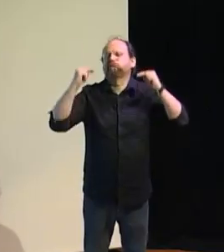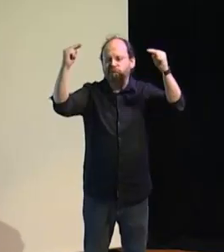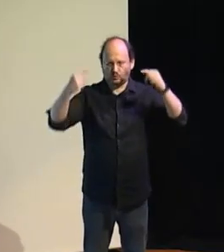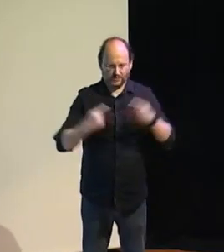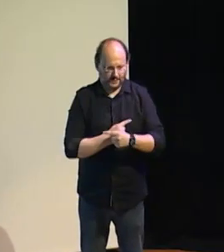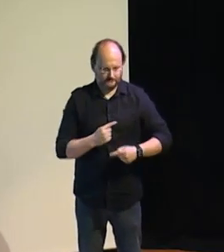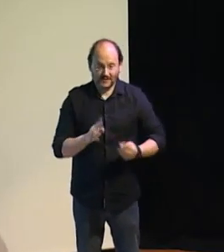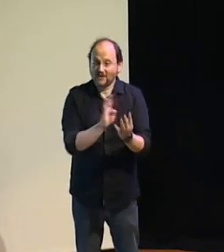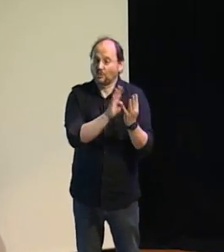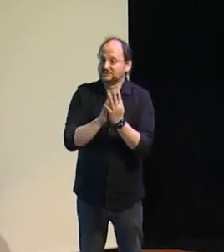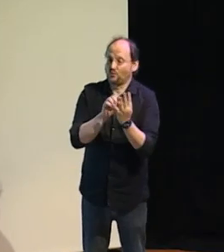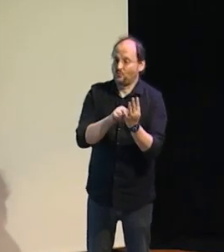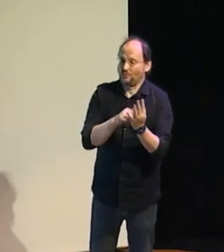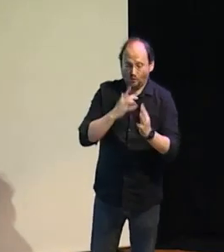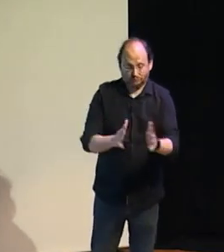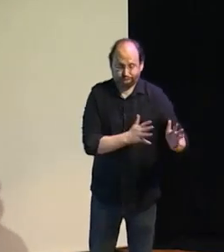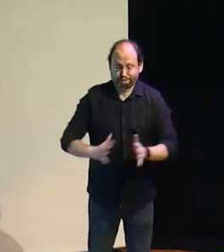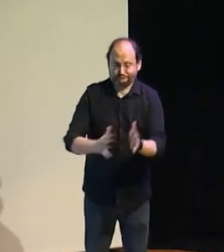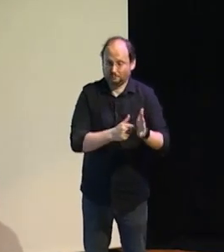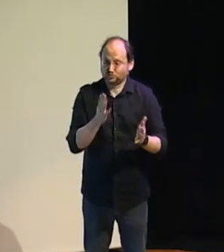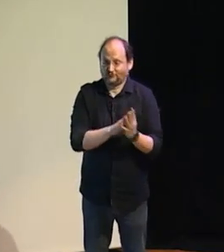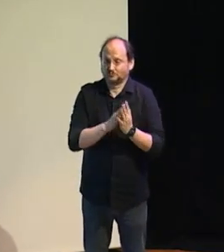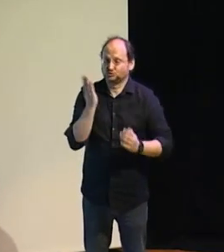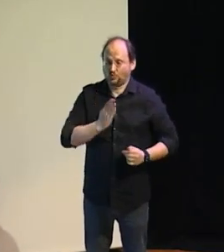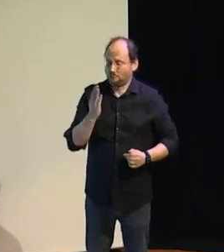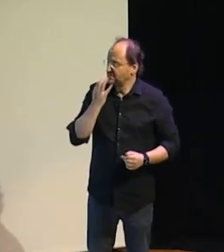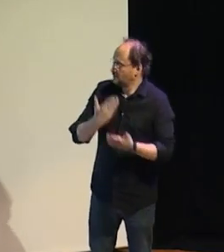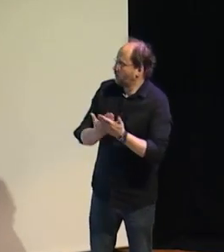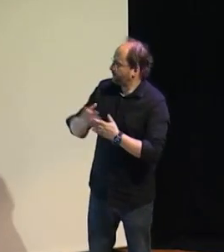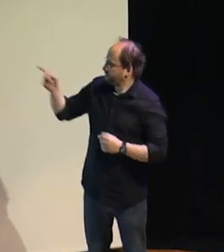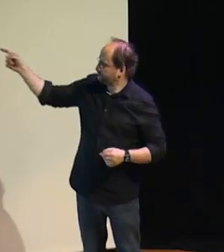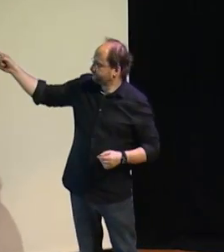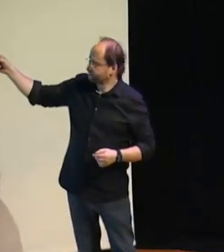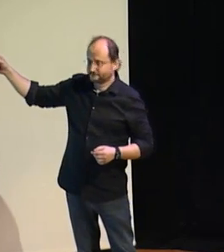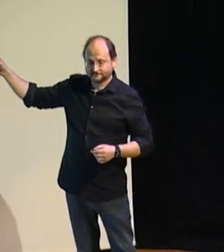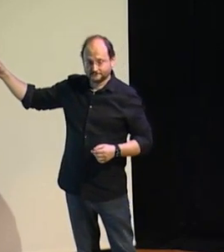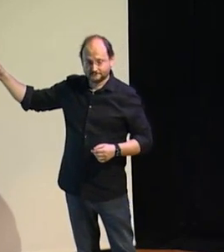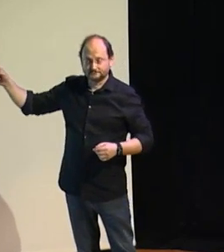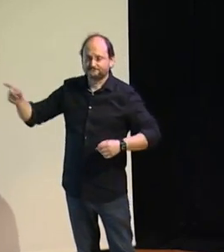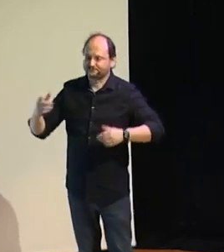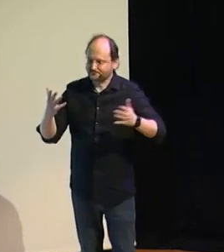Ceux qui pouvaient se rencontrer, les autres personnes, pouvaient à ce moment-là développer leurs connaissances et leurs compétences.